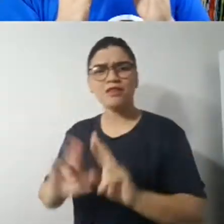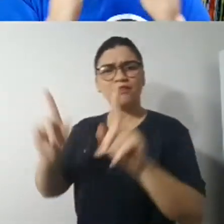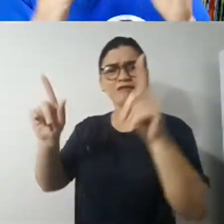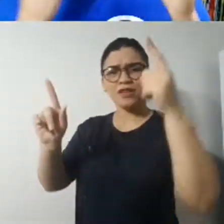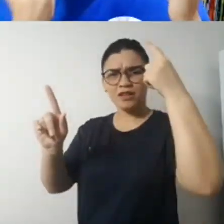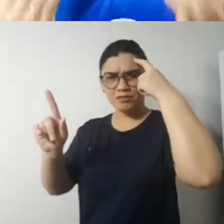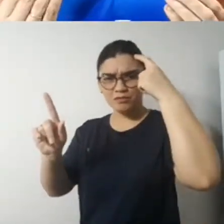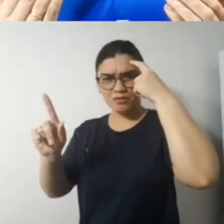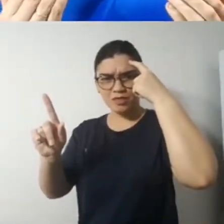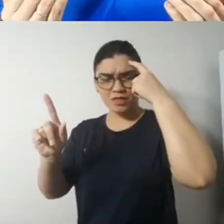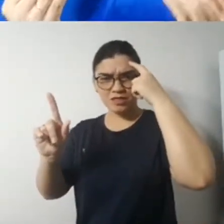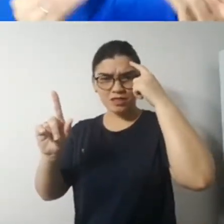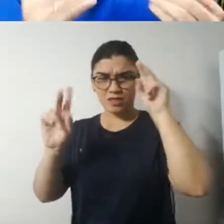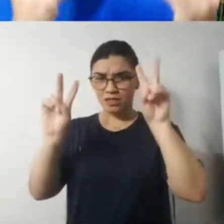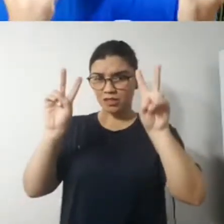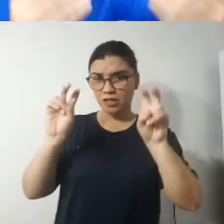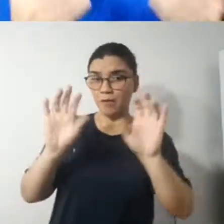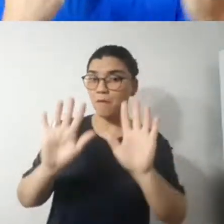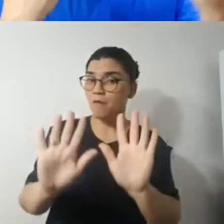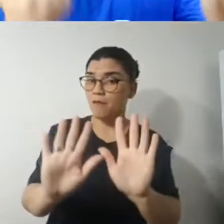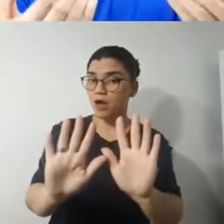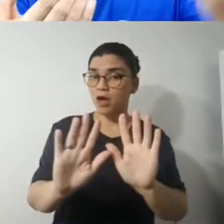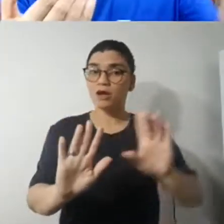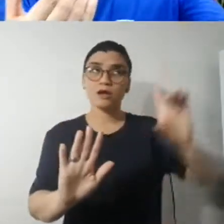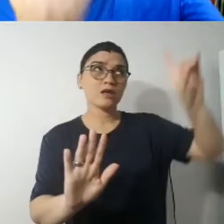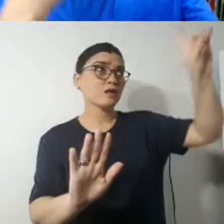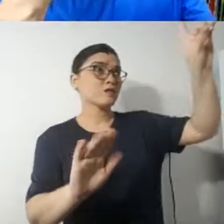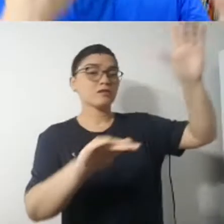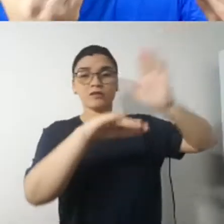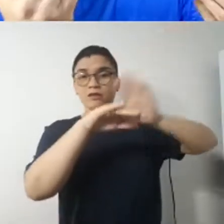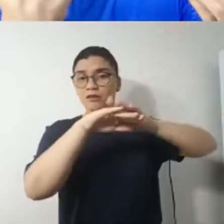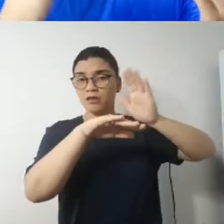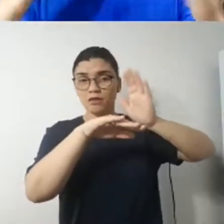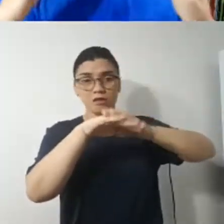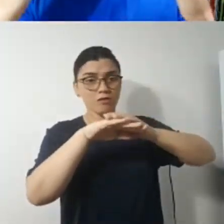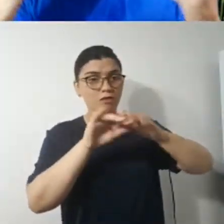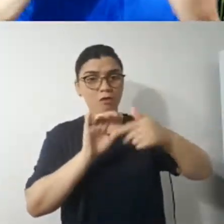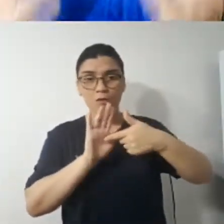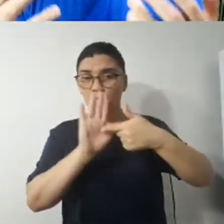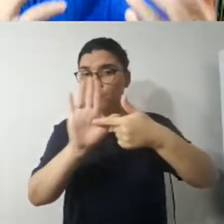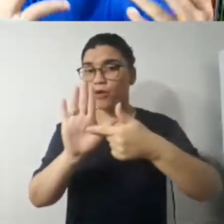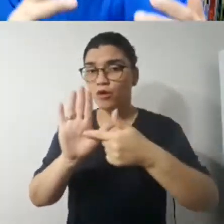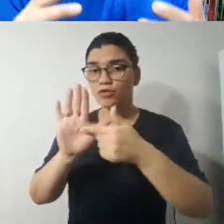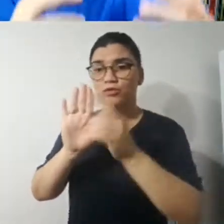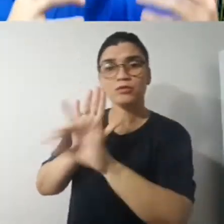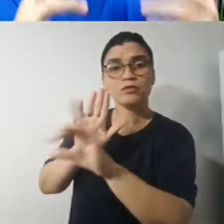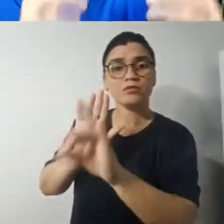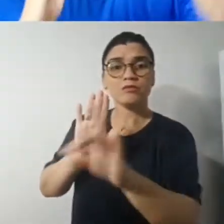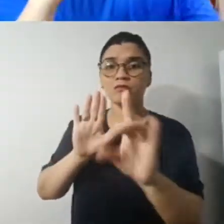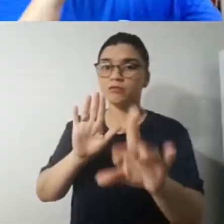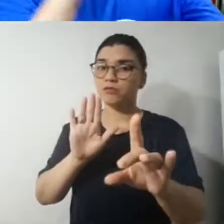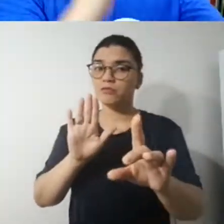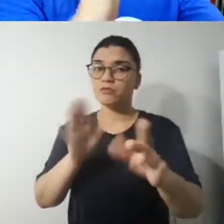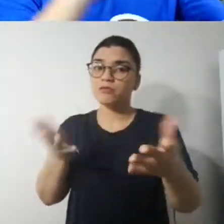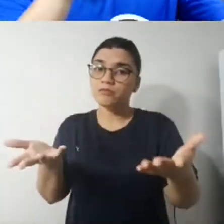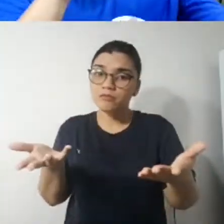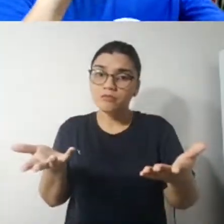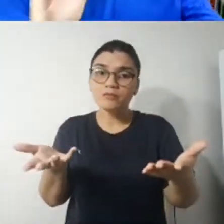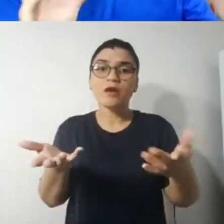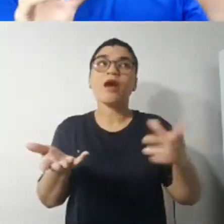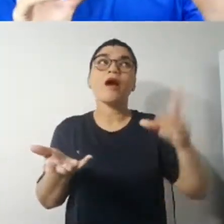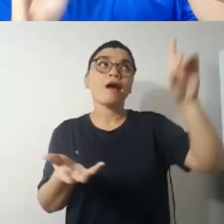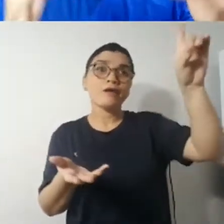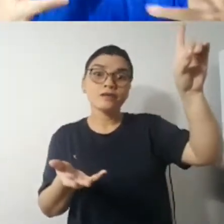No entanto, Deus irá revelando a cada um, então viva conforme Deus te